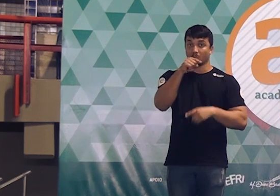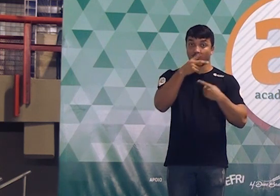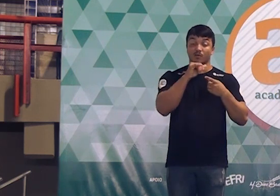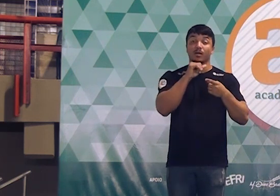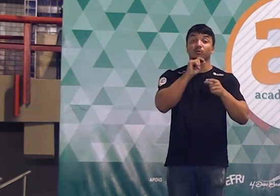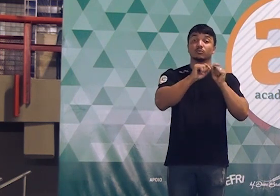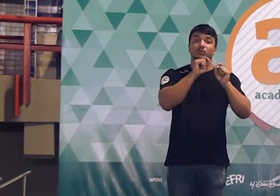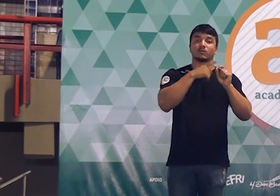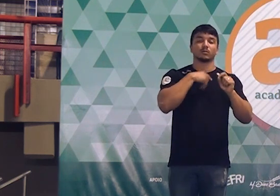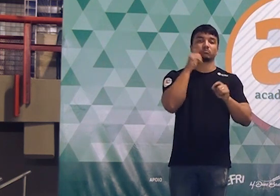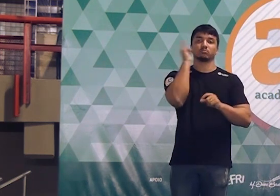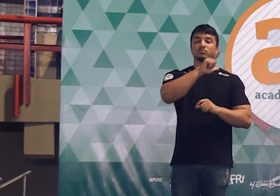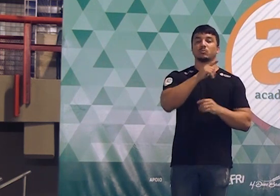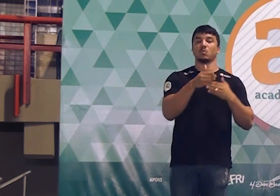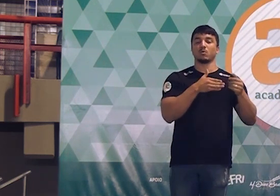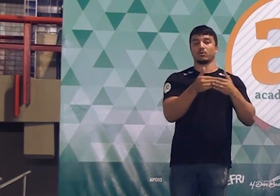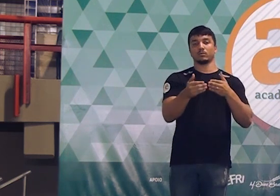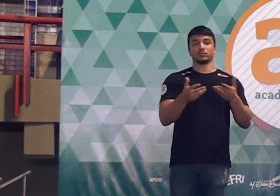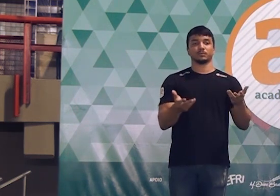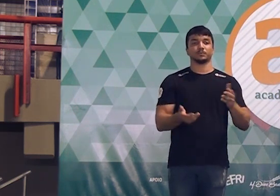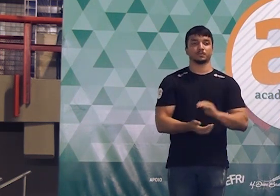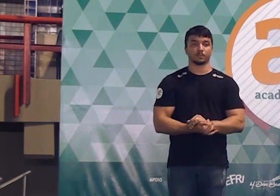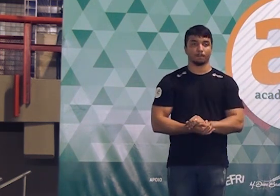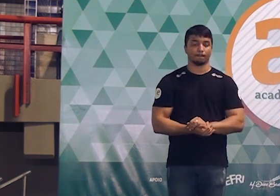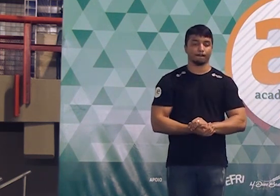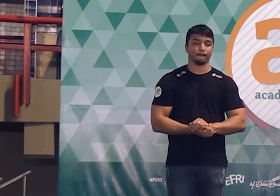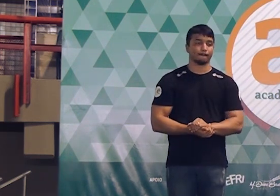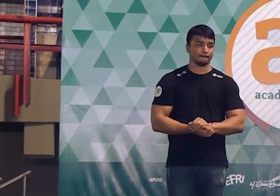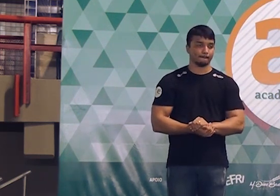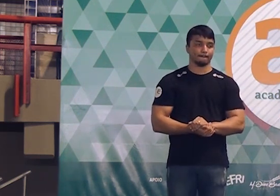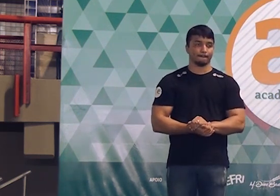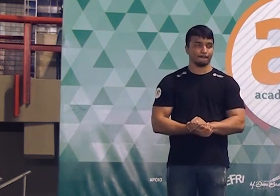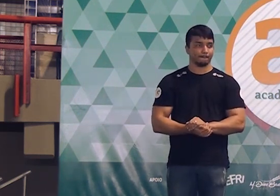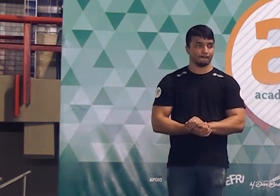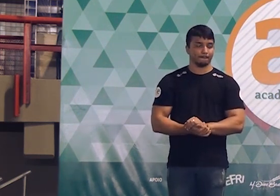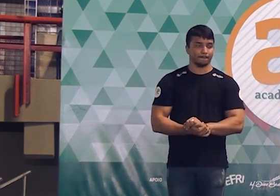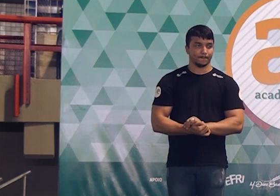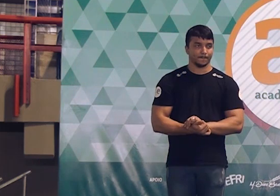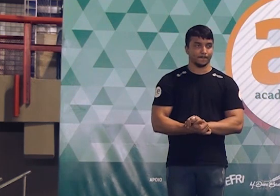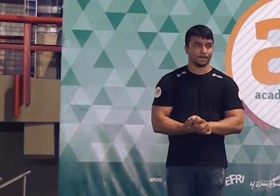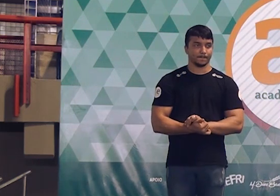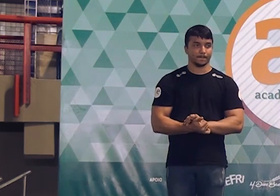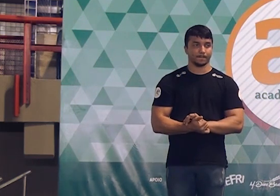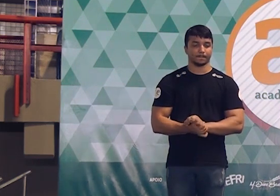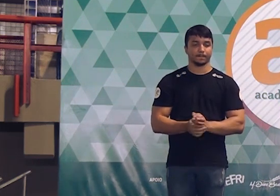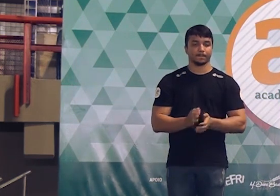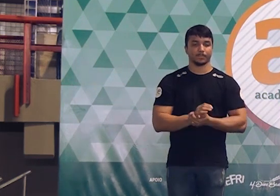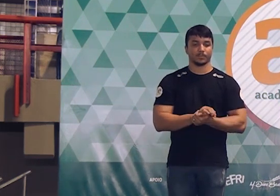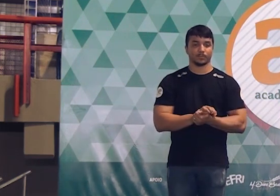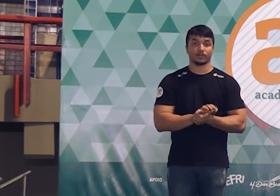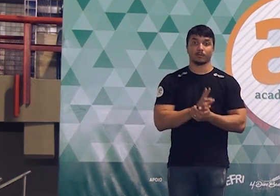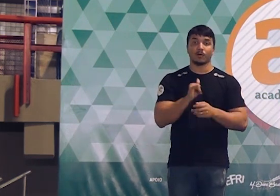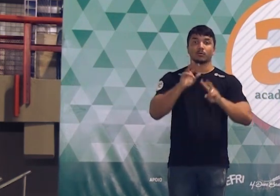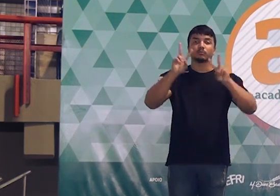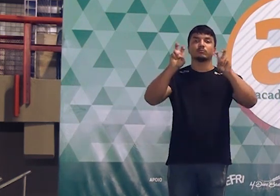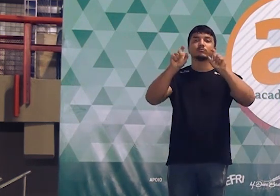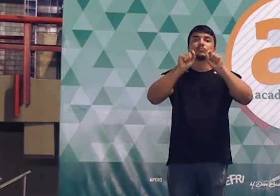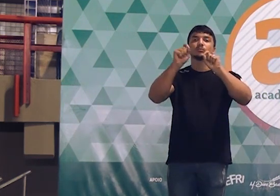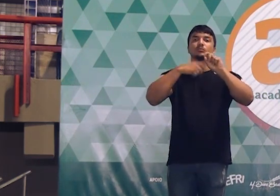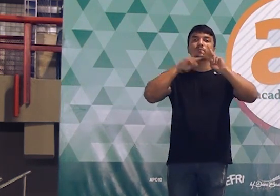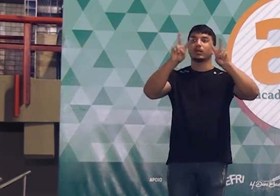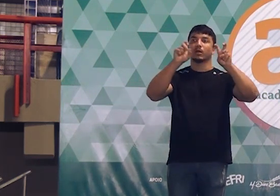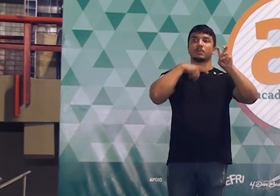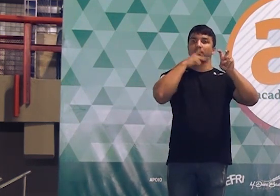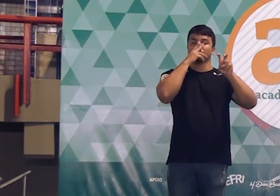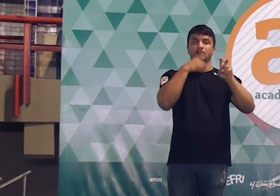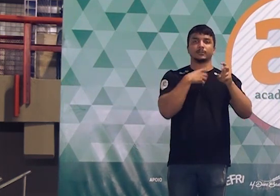dar tudo certo, podem ter certeza disso. Tranquilo? Show? Meninada, a gente vai trabalhar com vocês hoje um tema